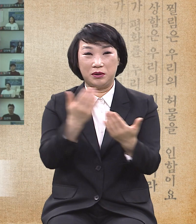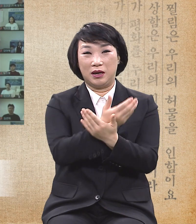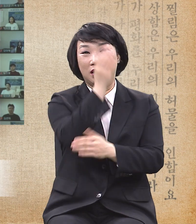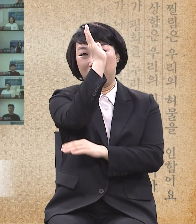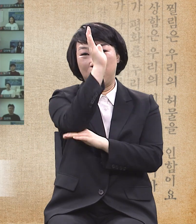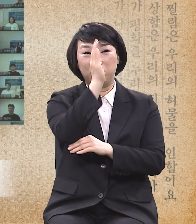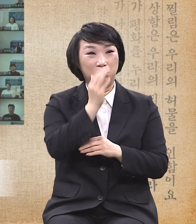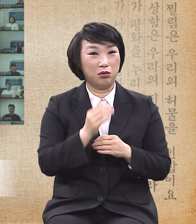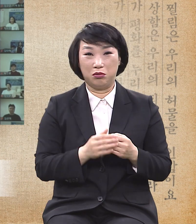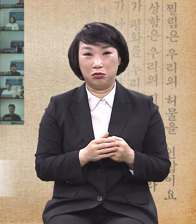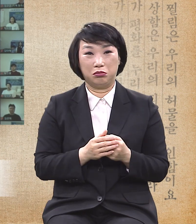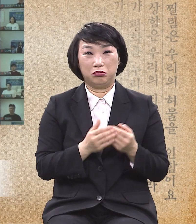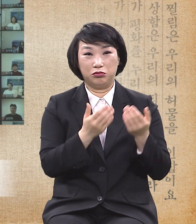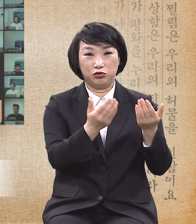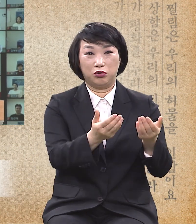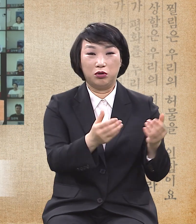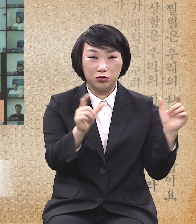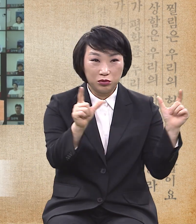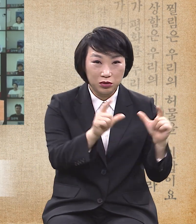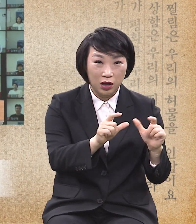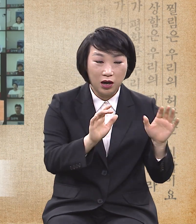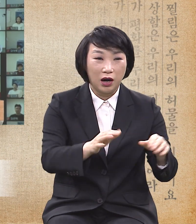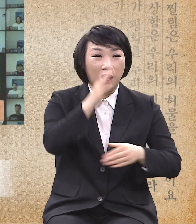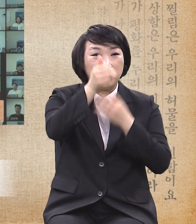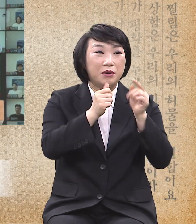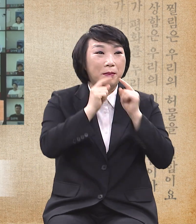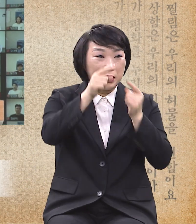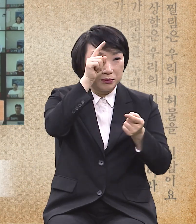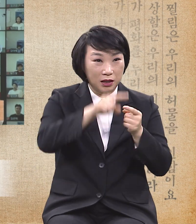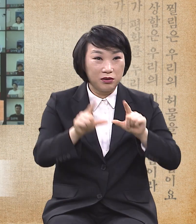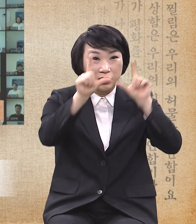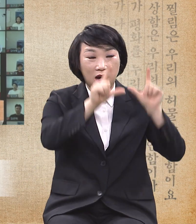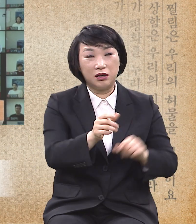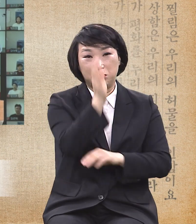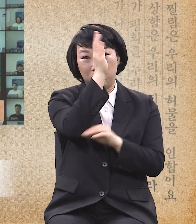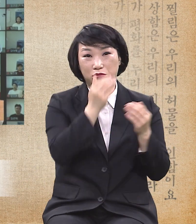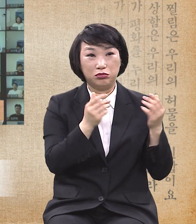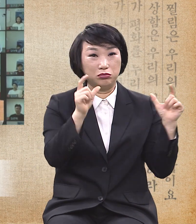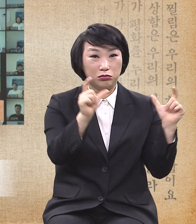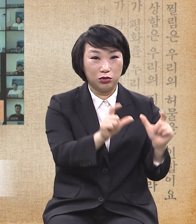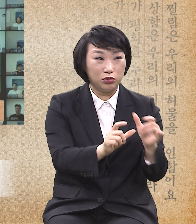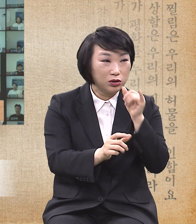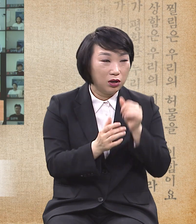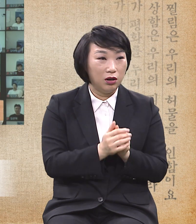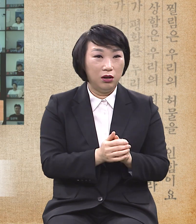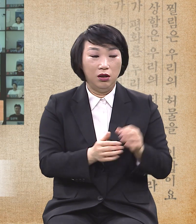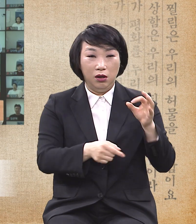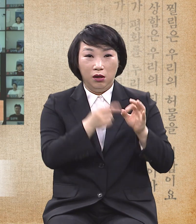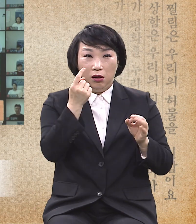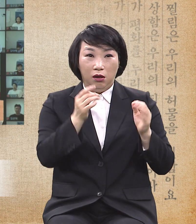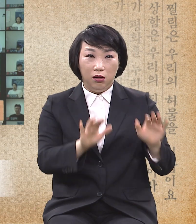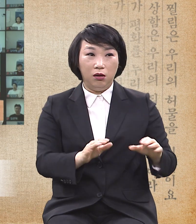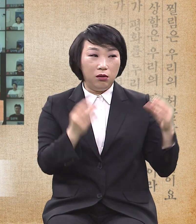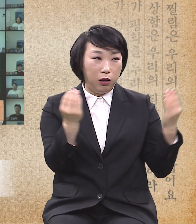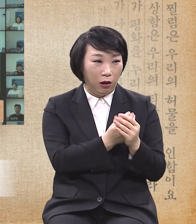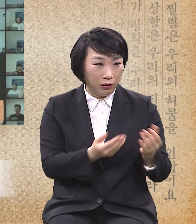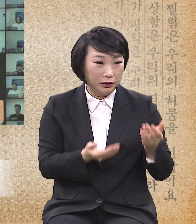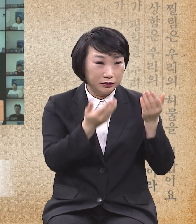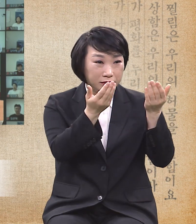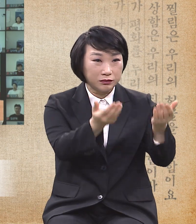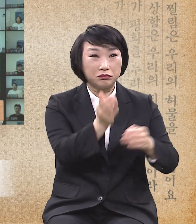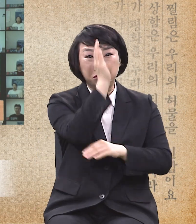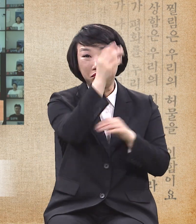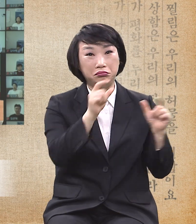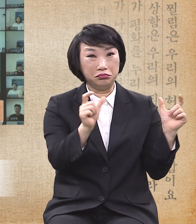회개하라는 말도 제대로 못하고 하나님 말씀대로 살아라는 말도 제대로 못하고 11조로 온전히 드리라는